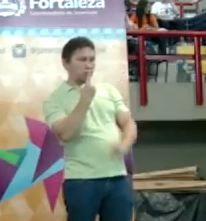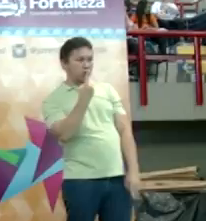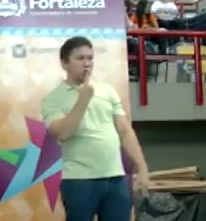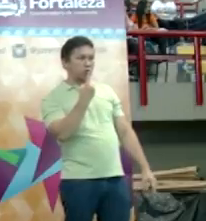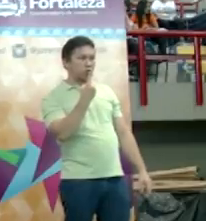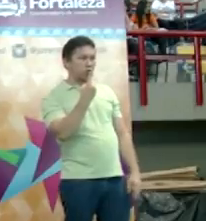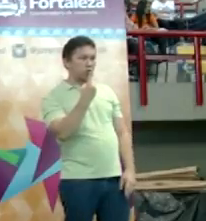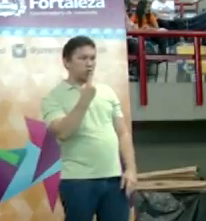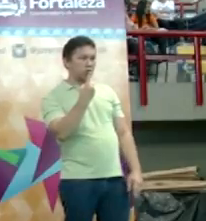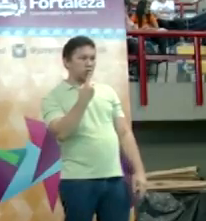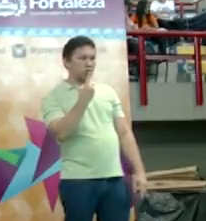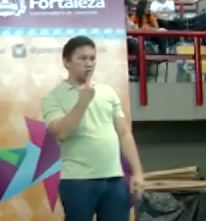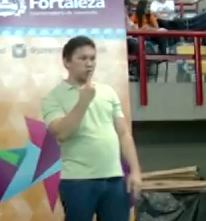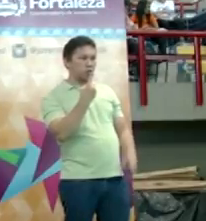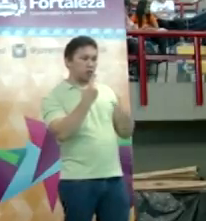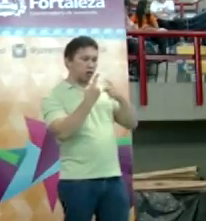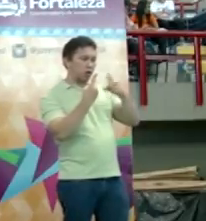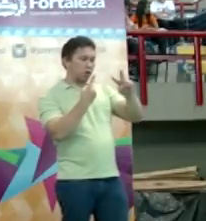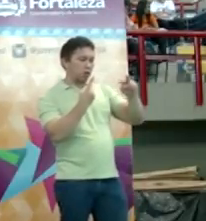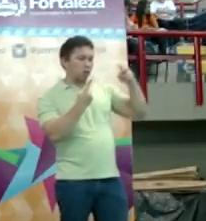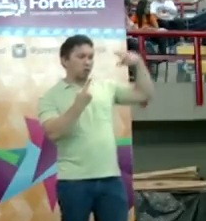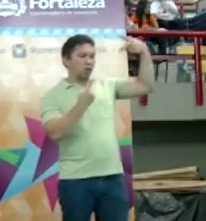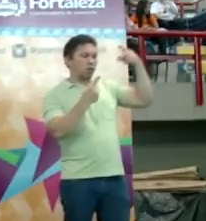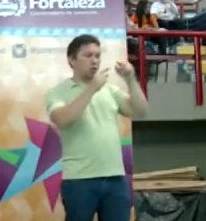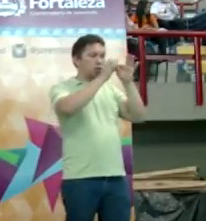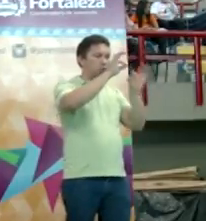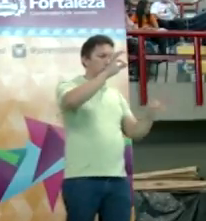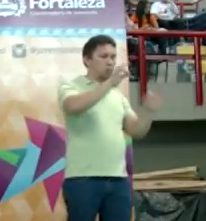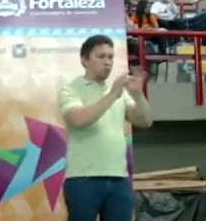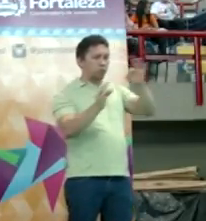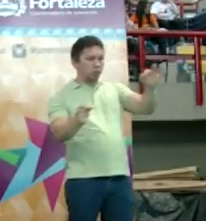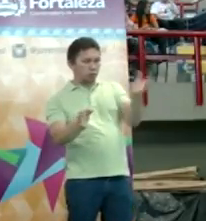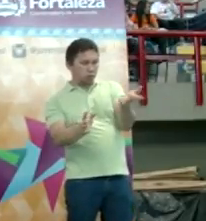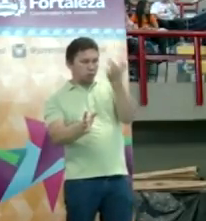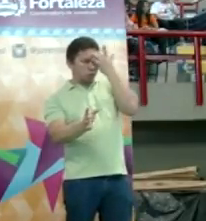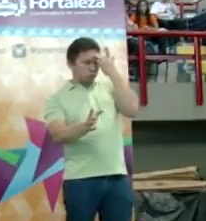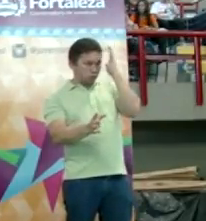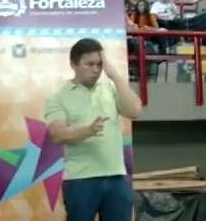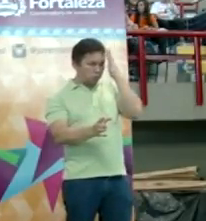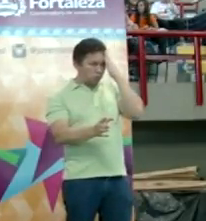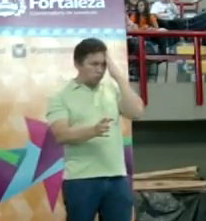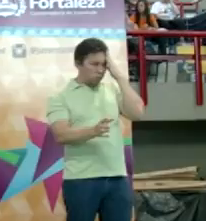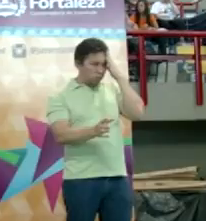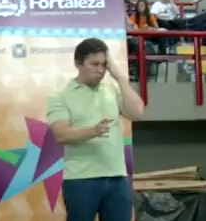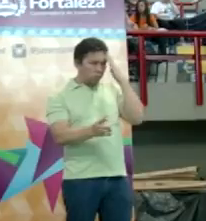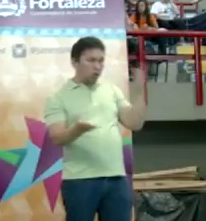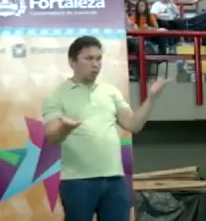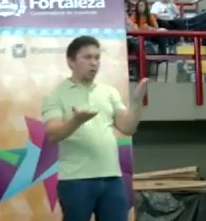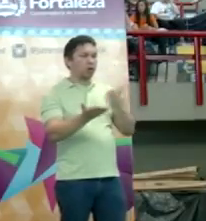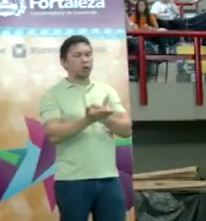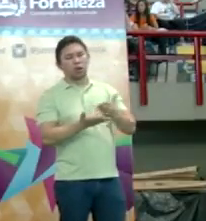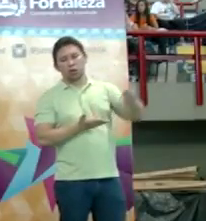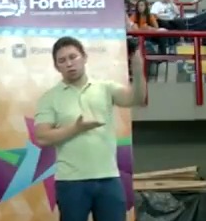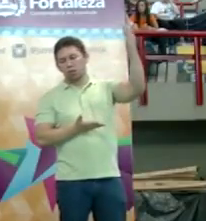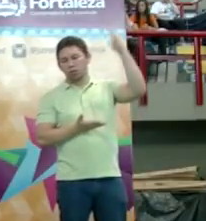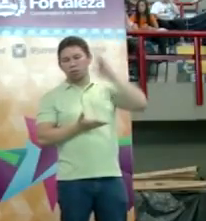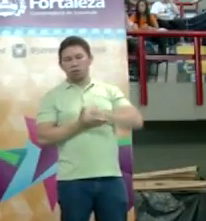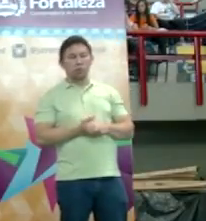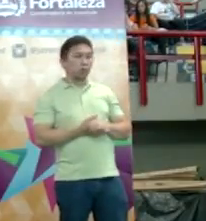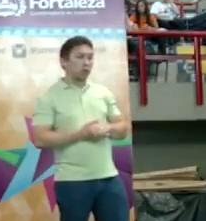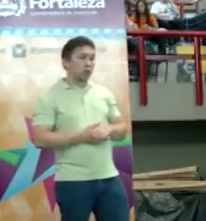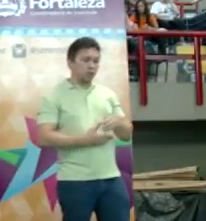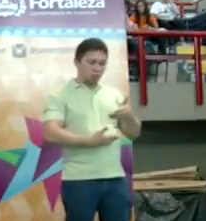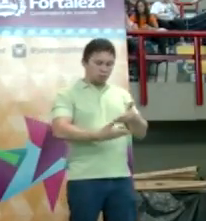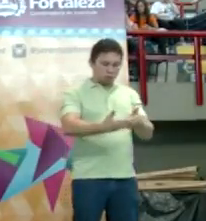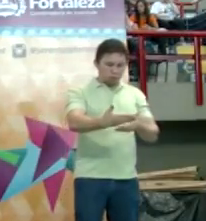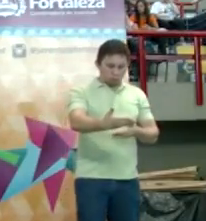quê? Foi o dobro de arestas. Guardou a fórmula? Então a partir de hoje, chegou na